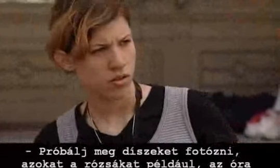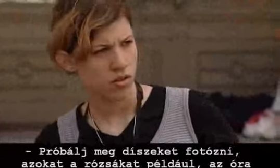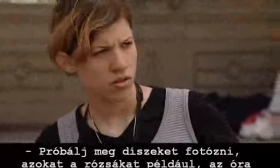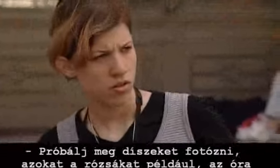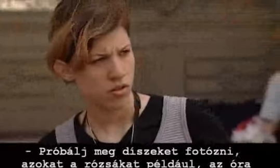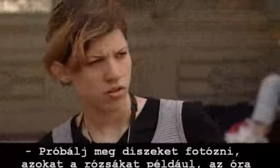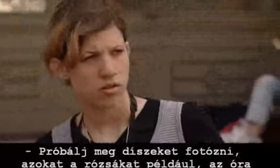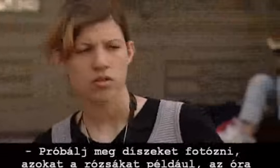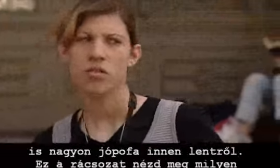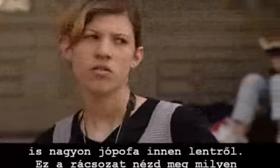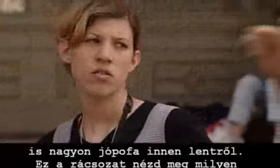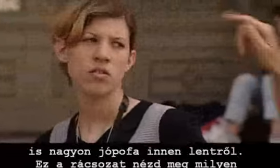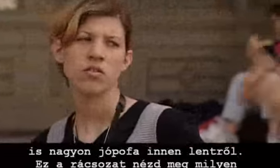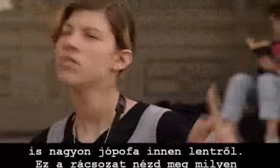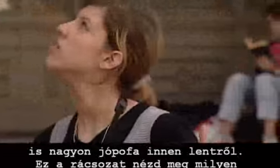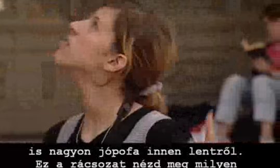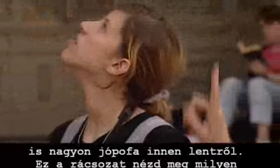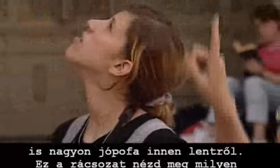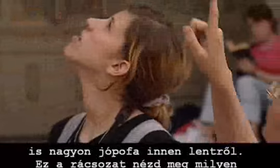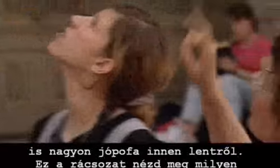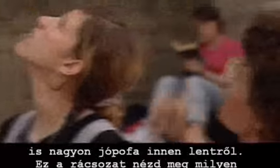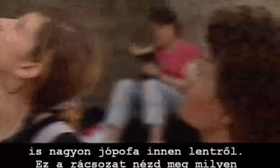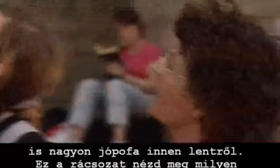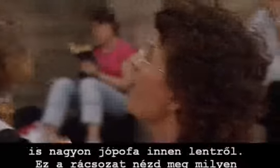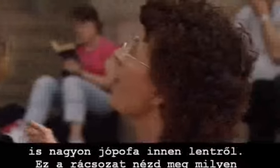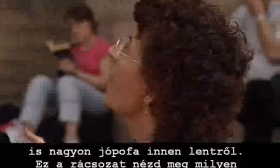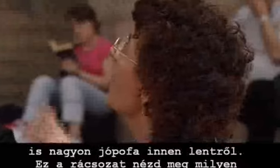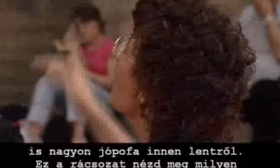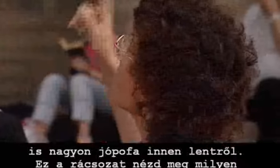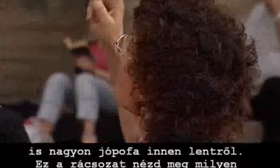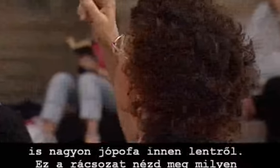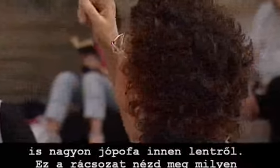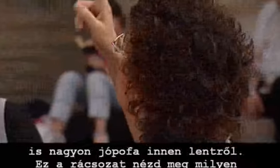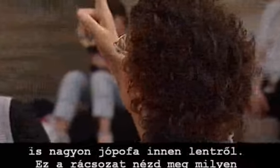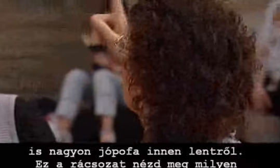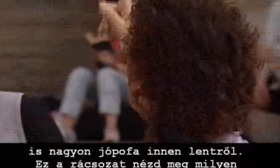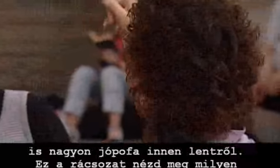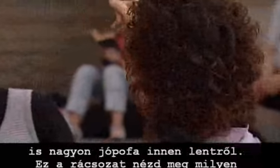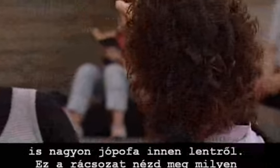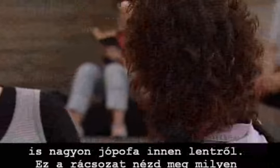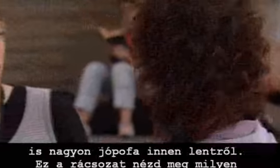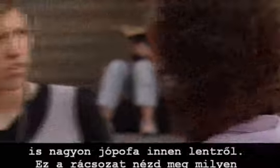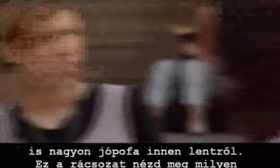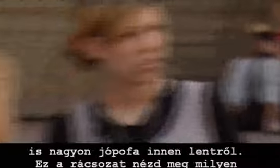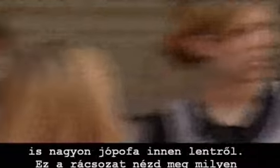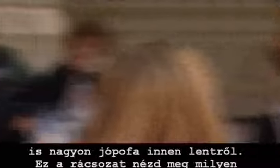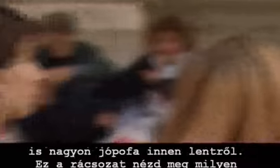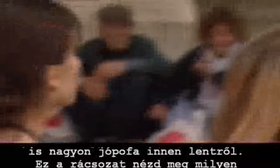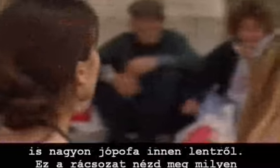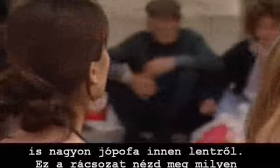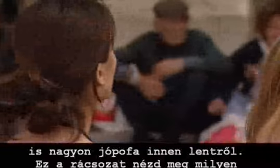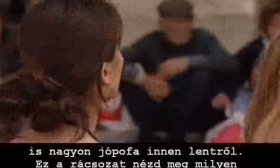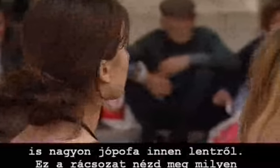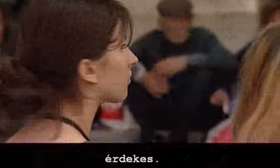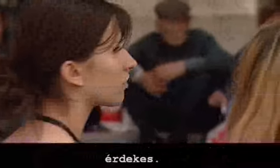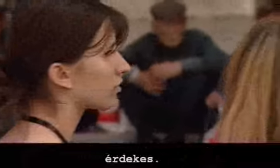a rózsákat. Az óra is nagyon jó, hogy innen lentről. szobró. Ez a rácsúzat, nézd